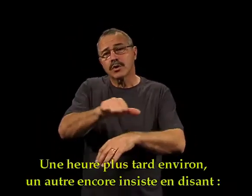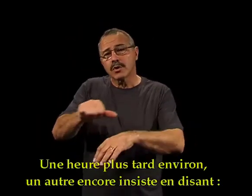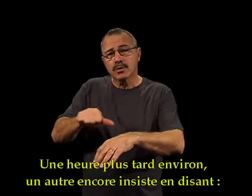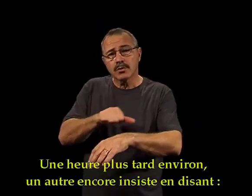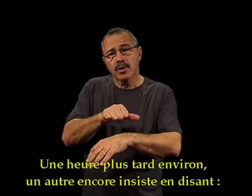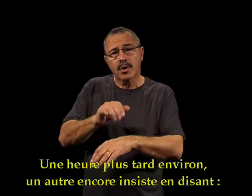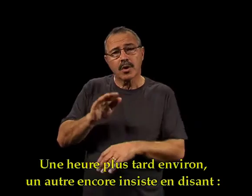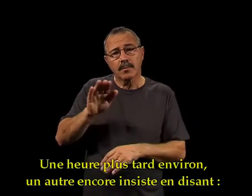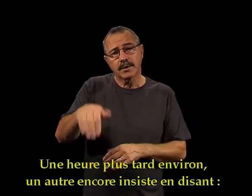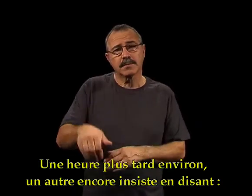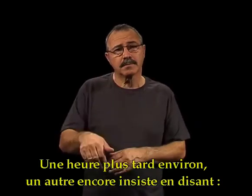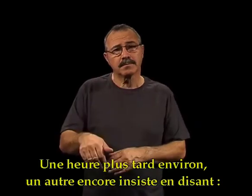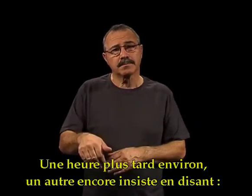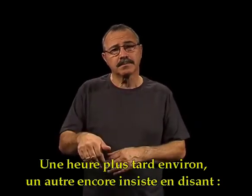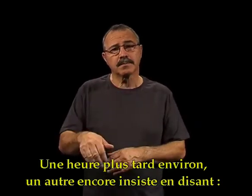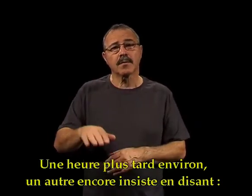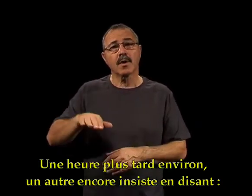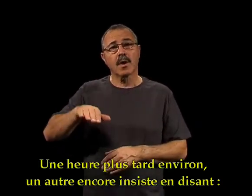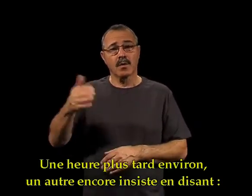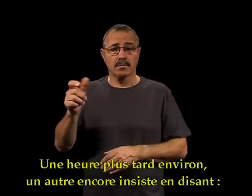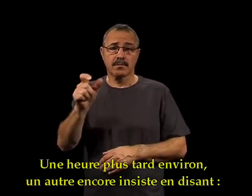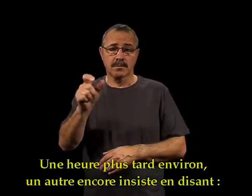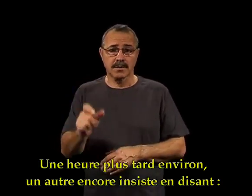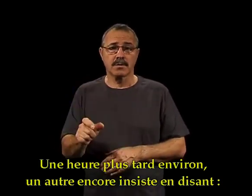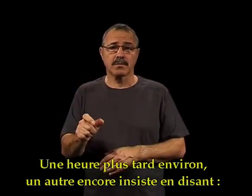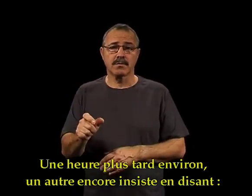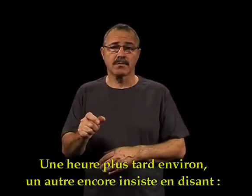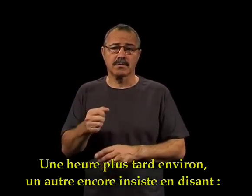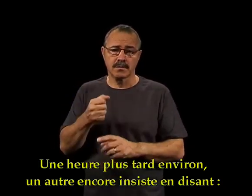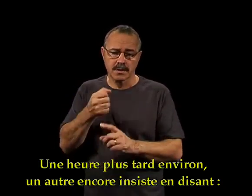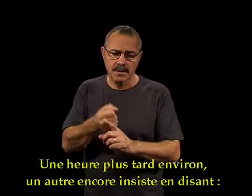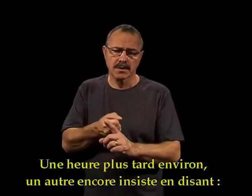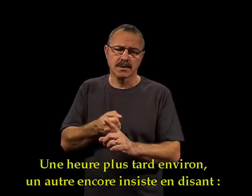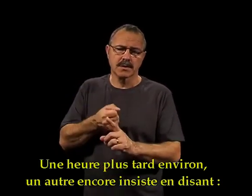1 heure plus tard environ, un autre encore insiste en disant: